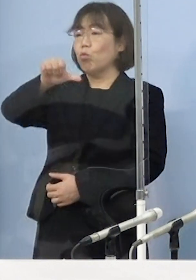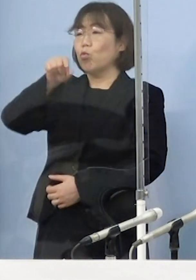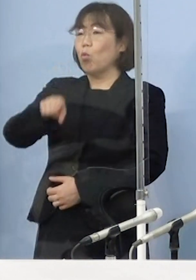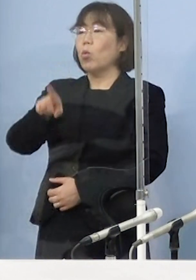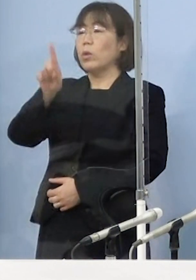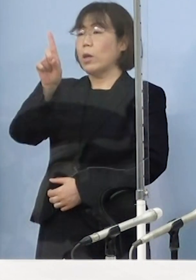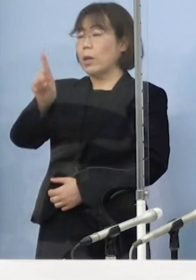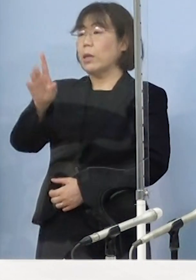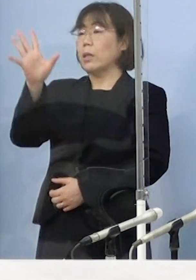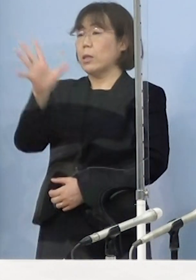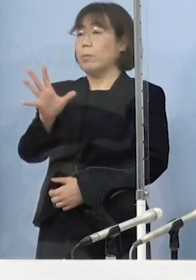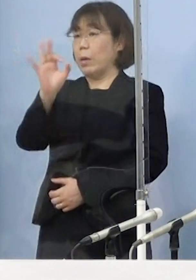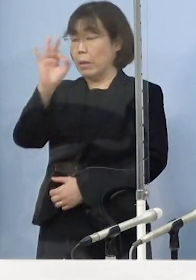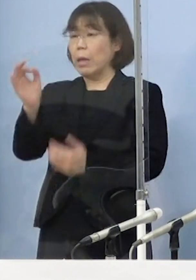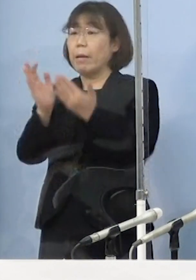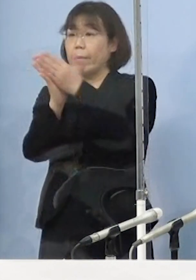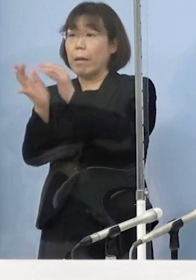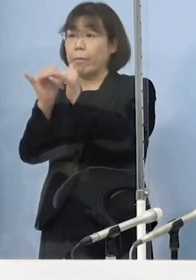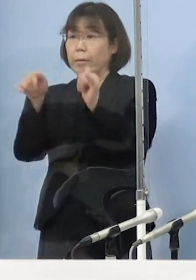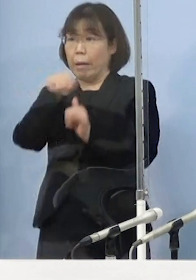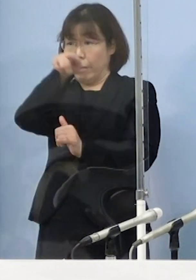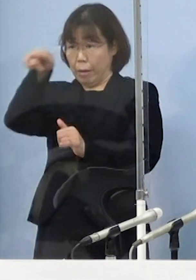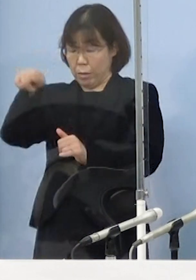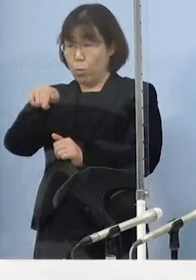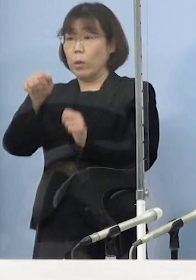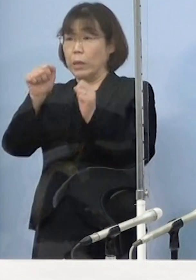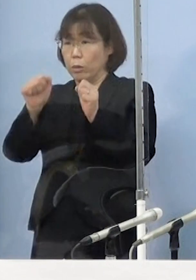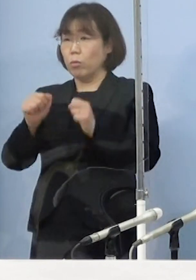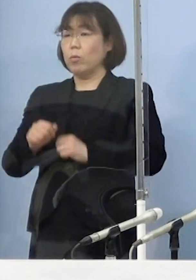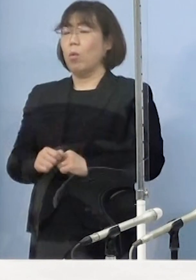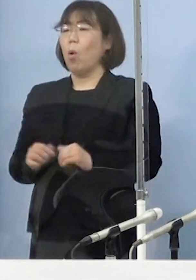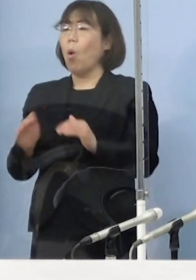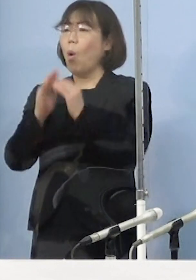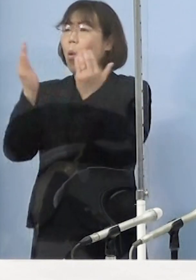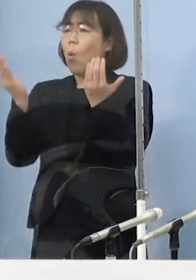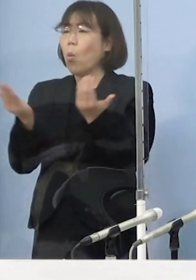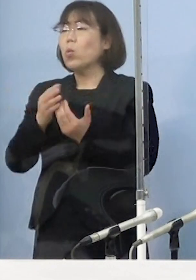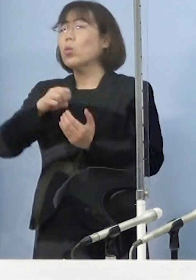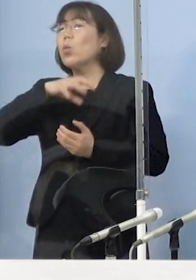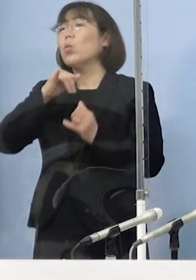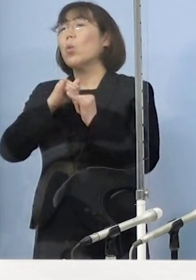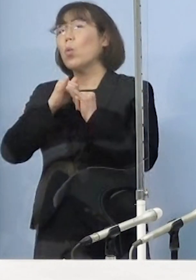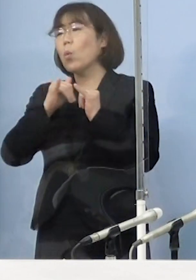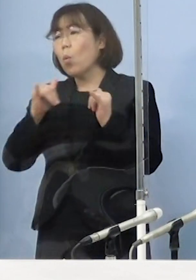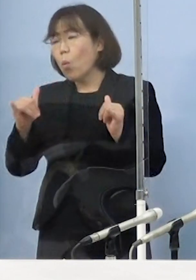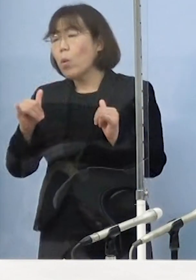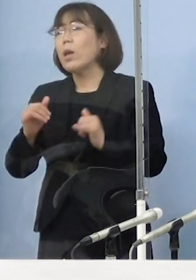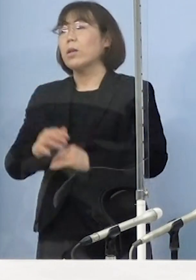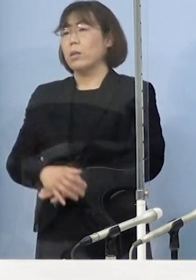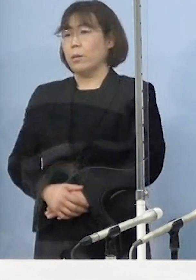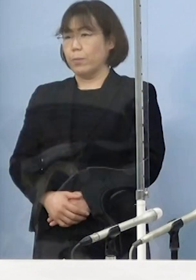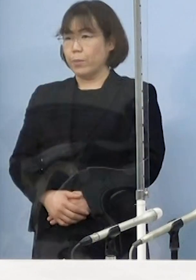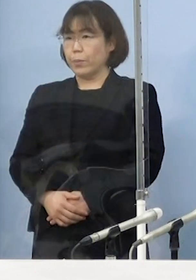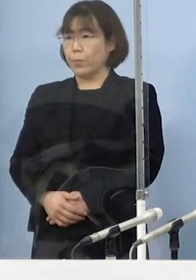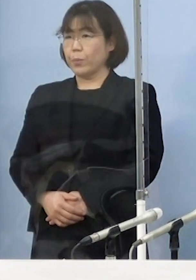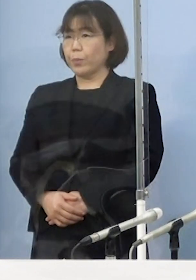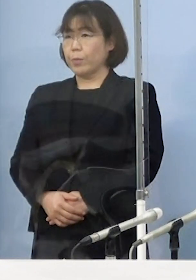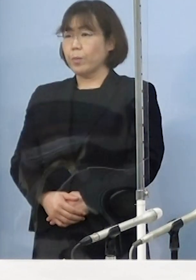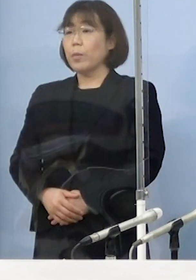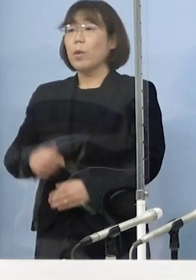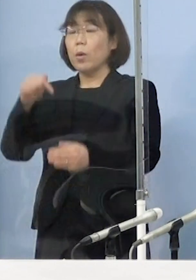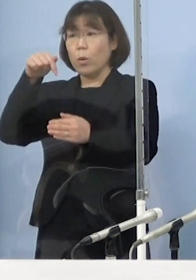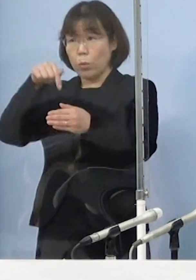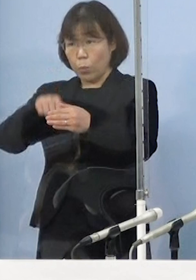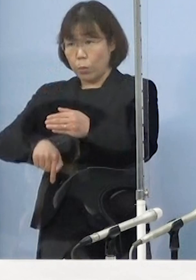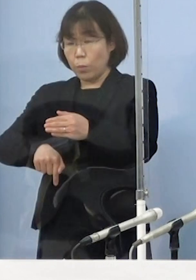95.1% なんですね、亡くなった方の。ということでほとんどが高齢者とまず思っていただくと。しかもこ